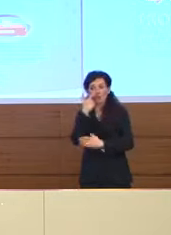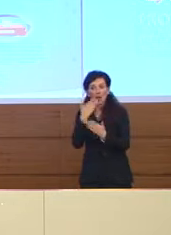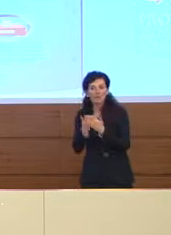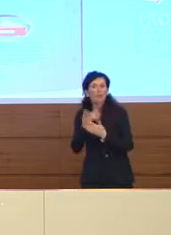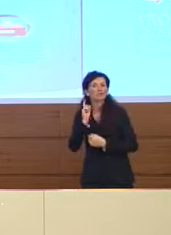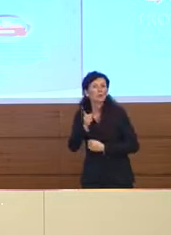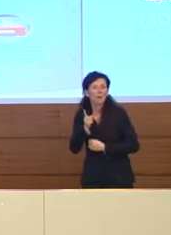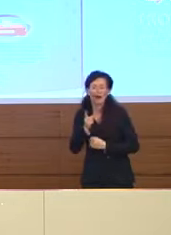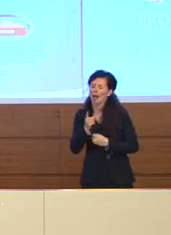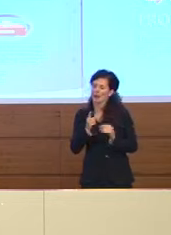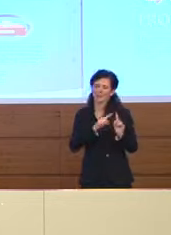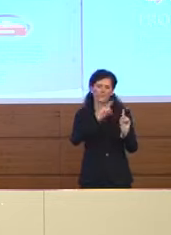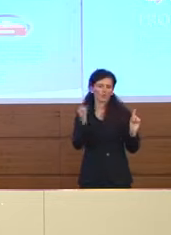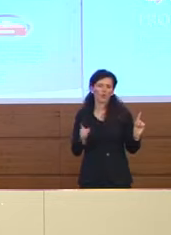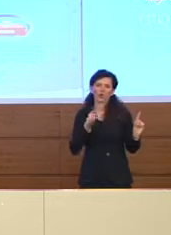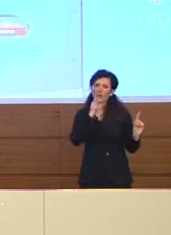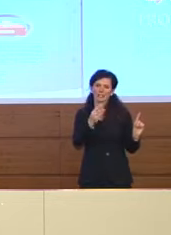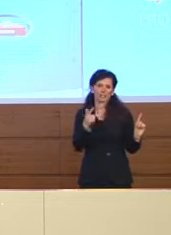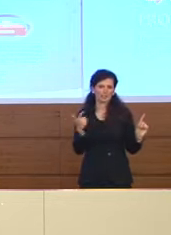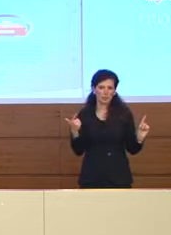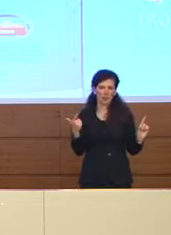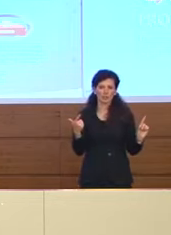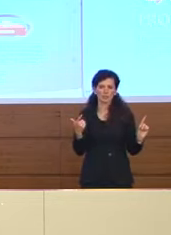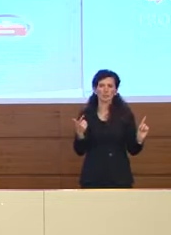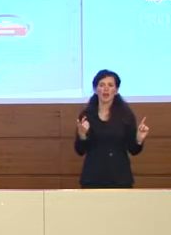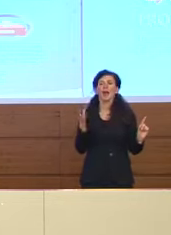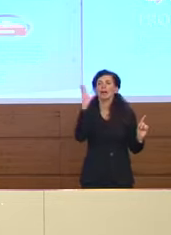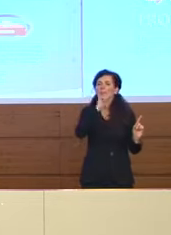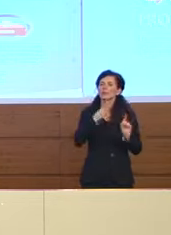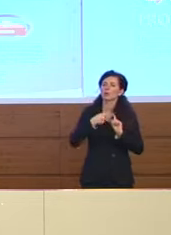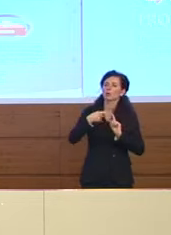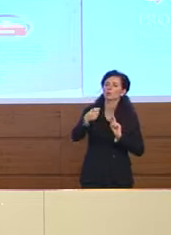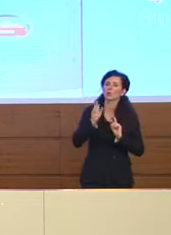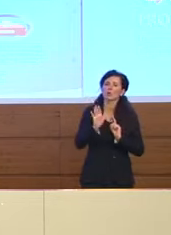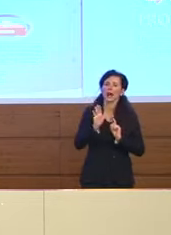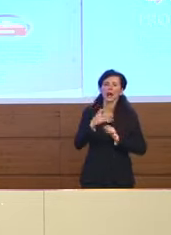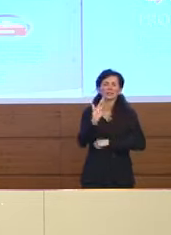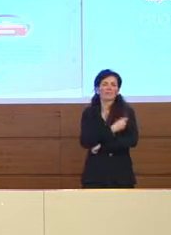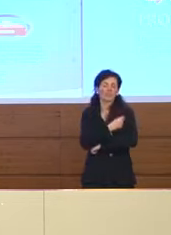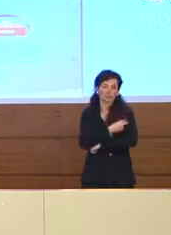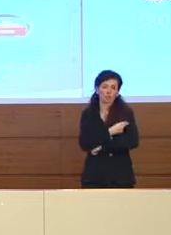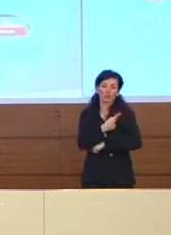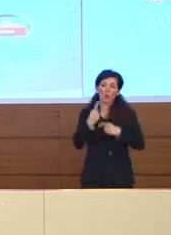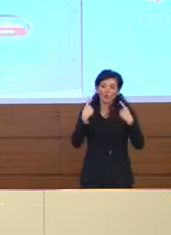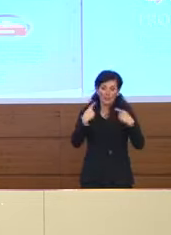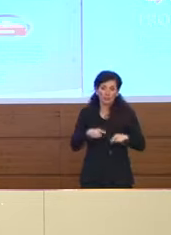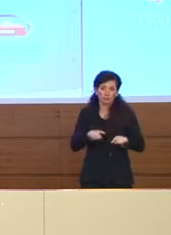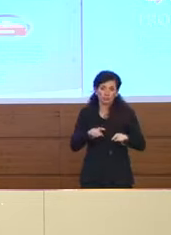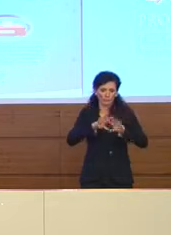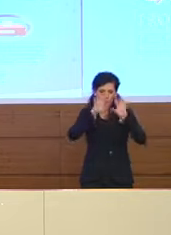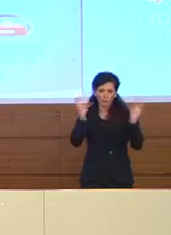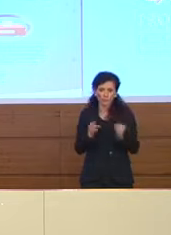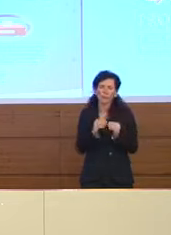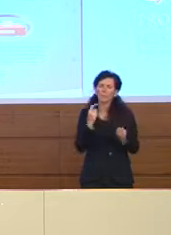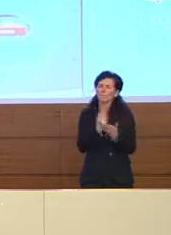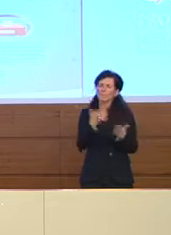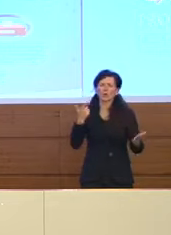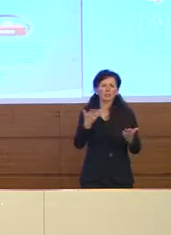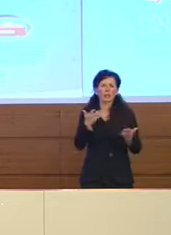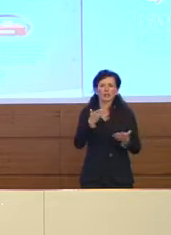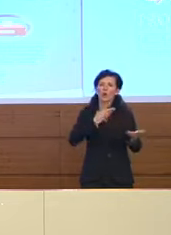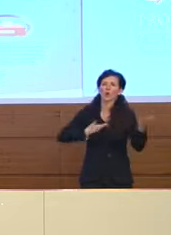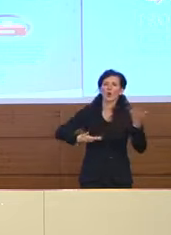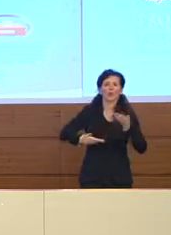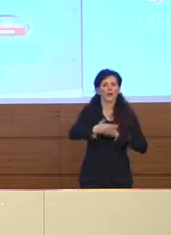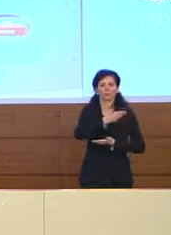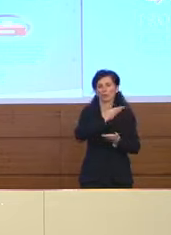durerà la protezione vaccinale anche qui sarà assolutamente fondamentale una collaborazione a tutto tondo